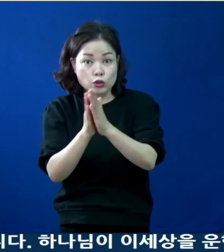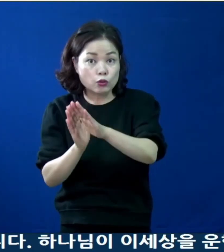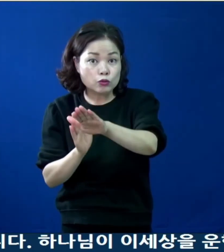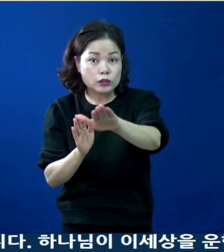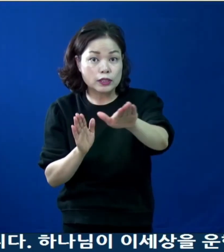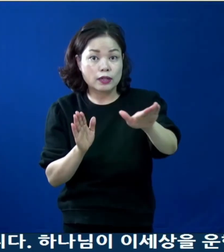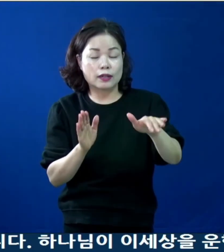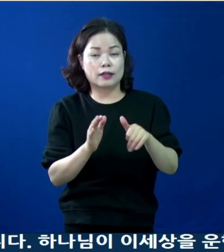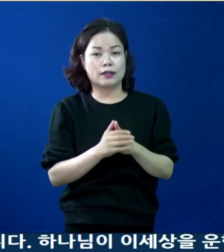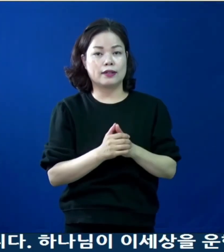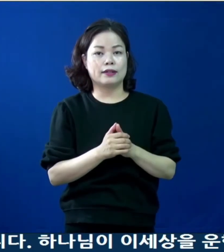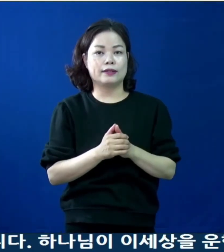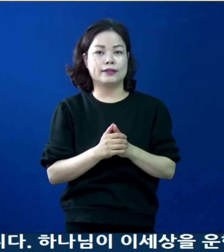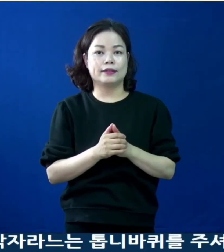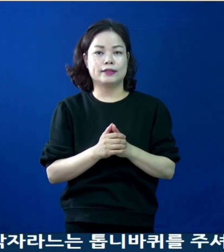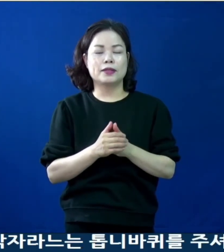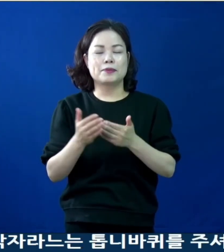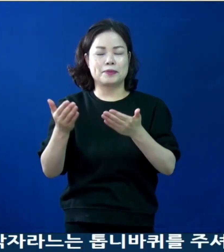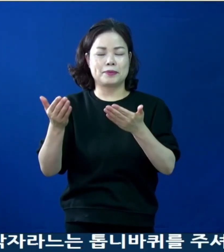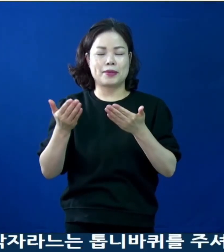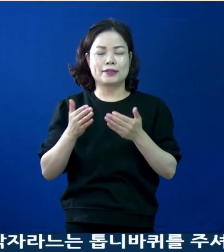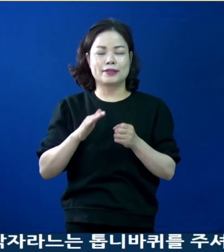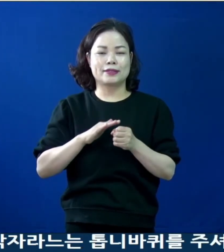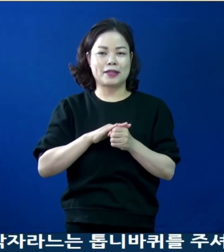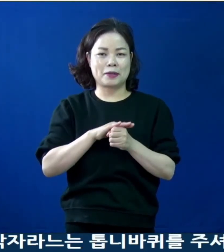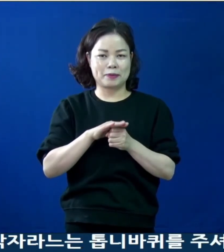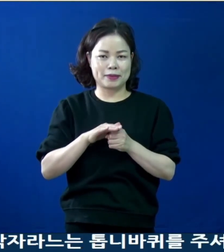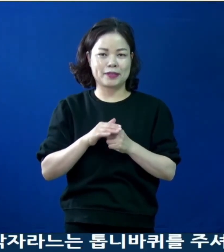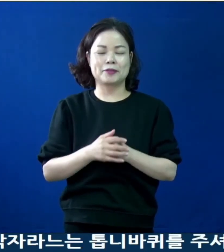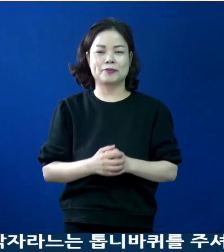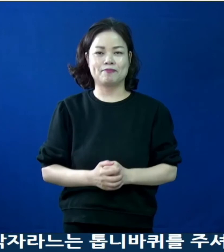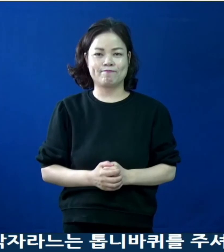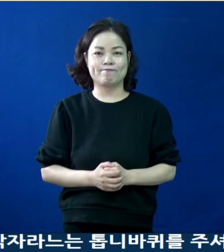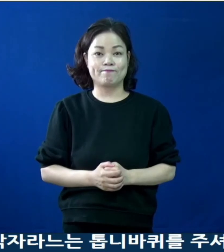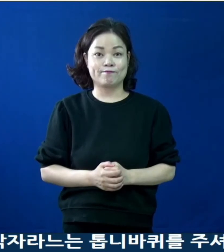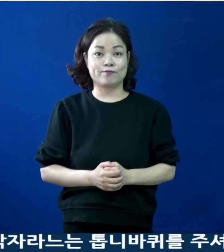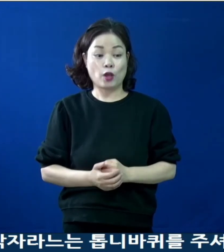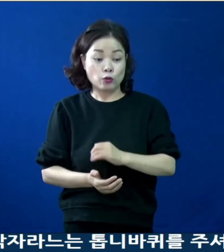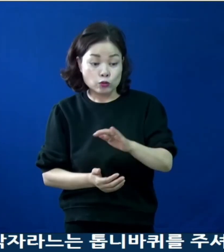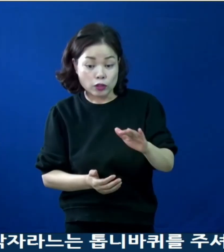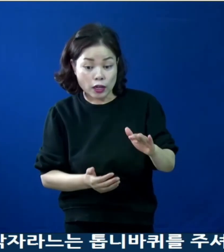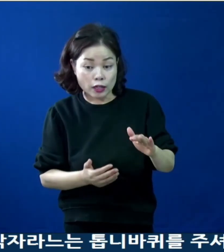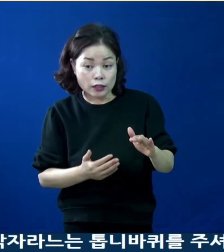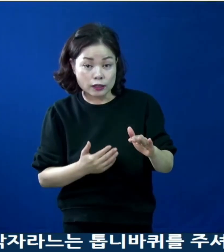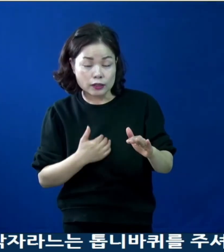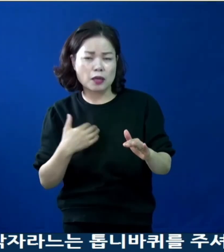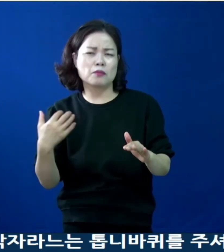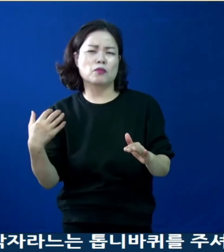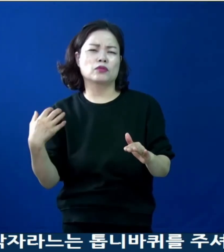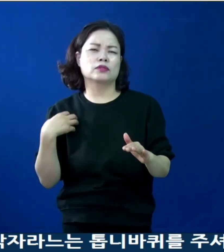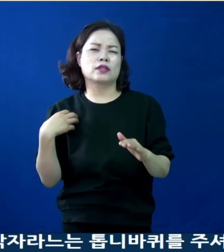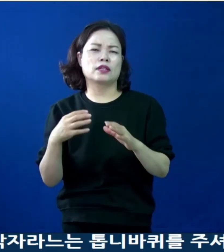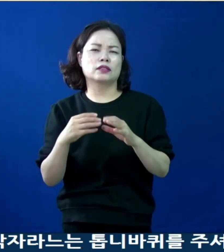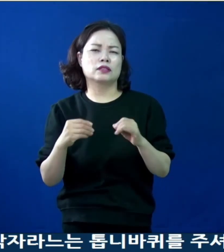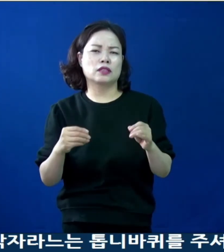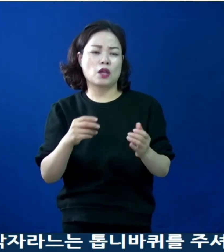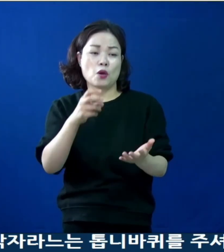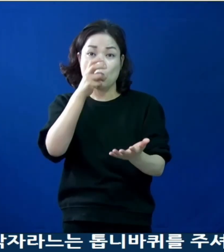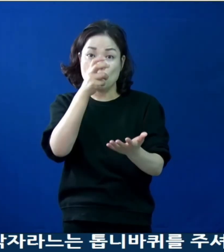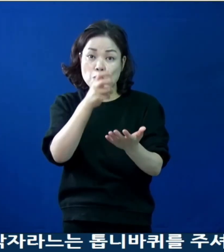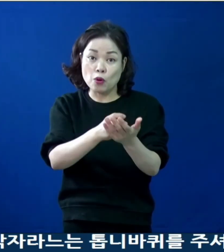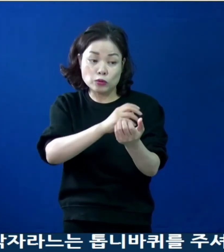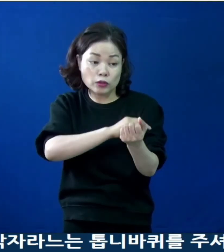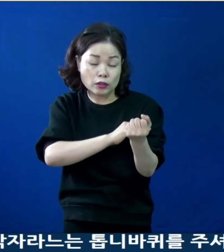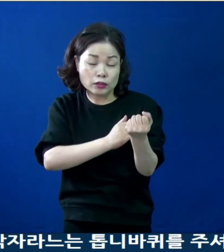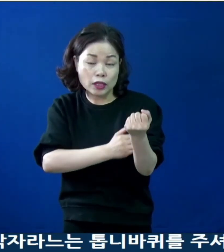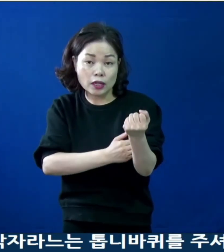우리가 받은 사랑입니다. 우리가 내 몫의 땅도 법적인 권리도 없던